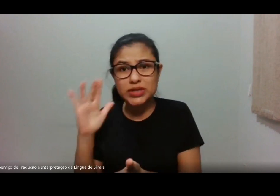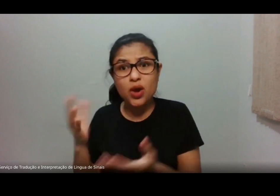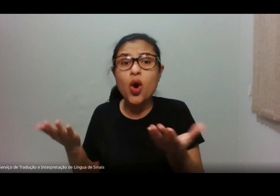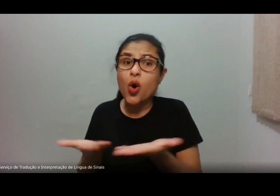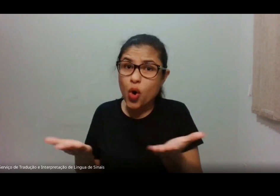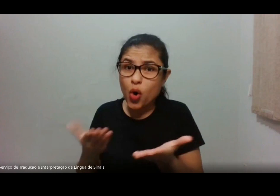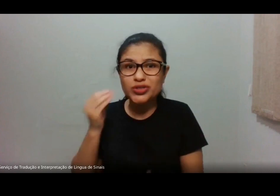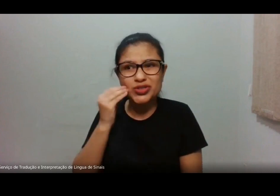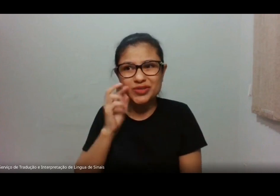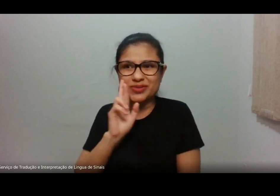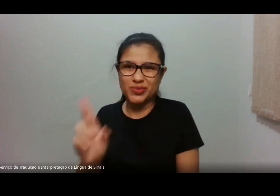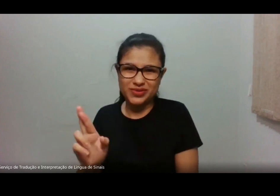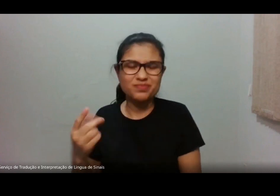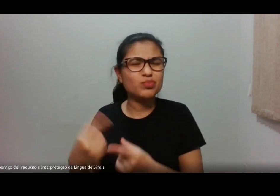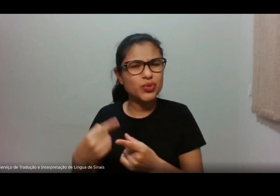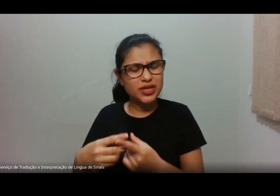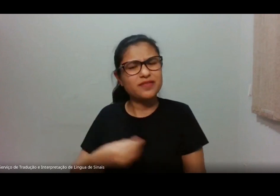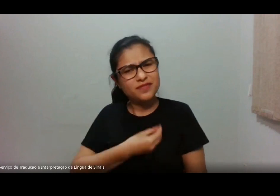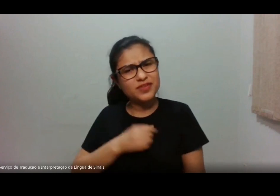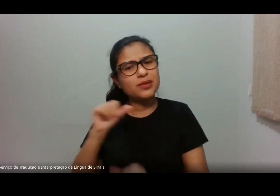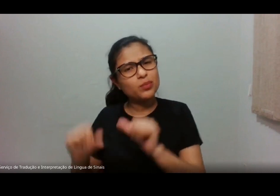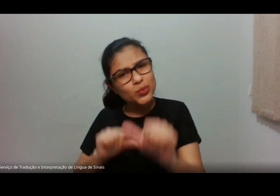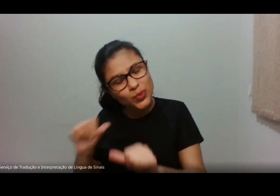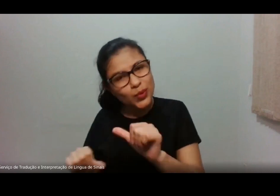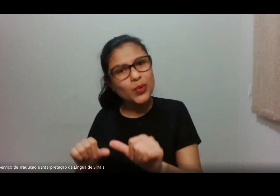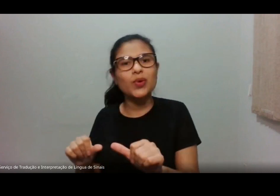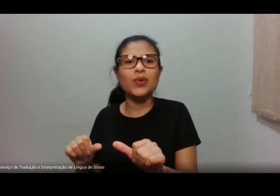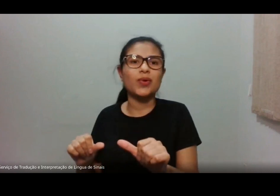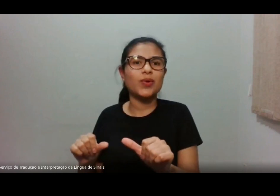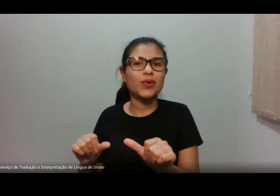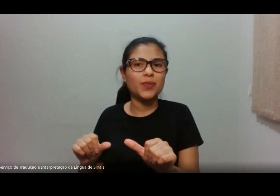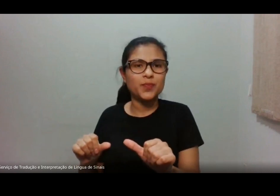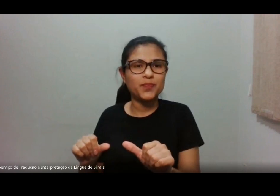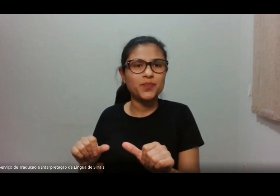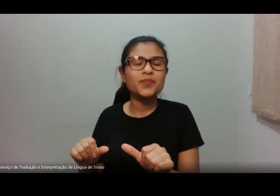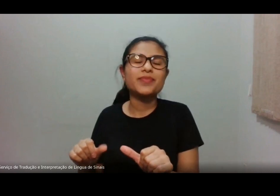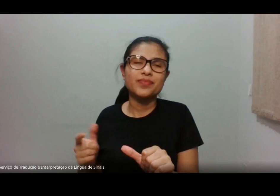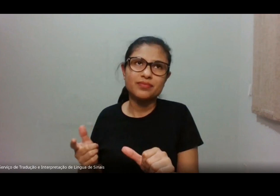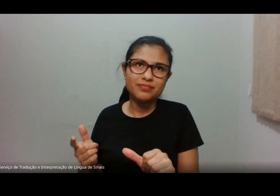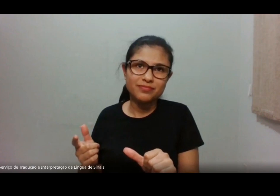tento responder um pouco mais. Por quê? Porque eu mudei de vida, porque houve uma...